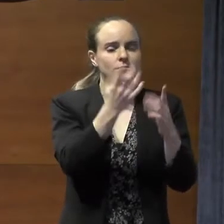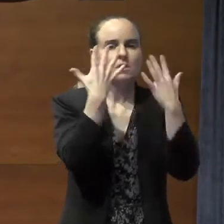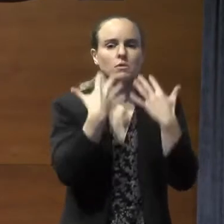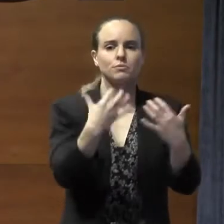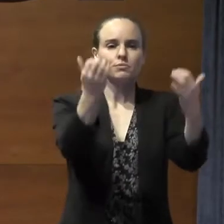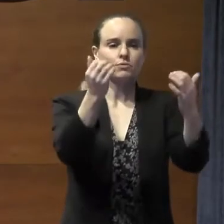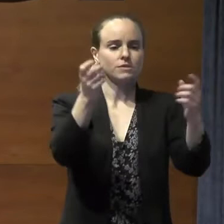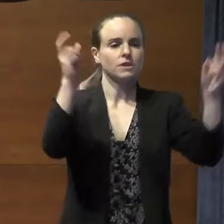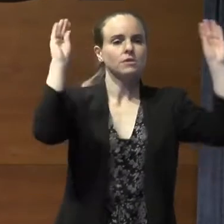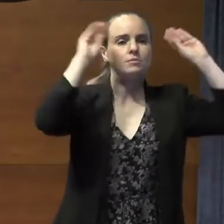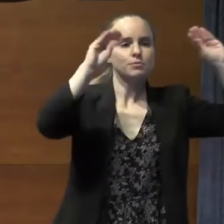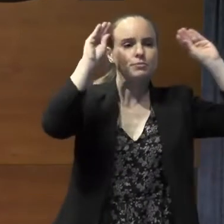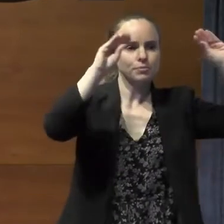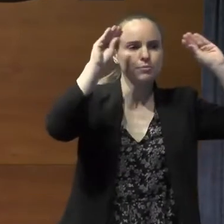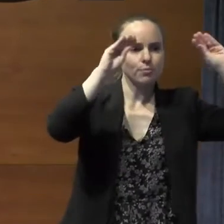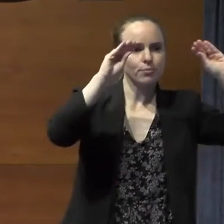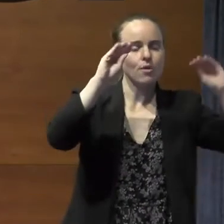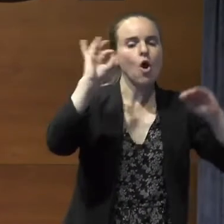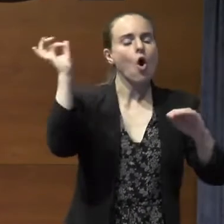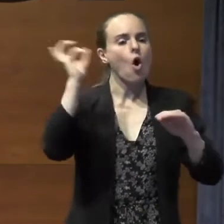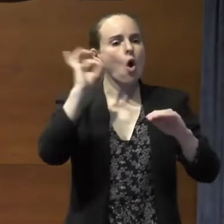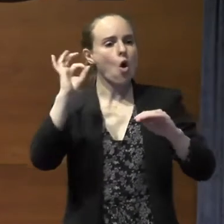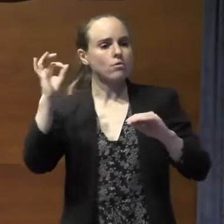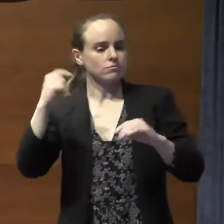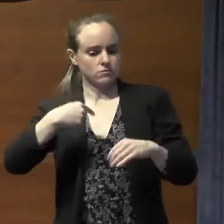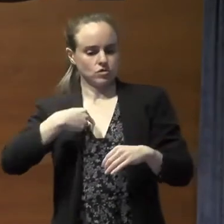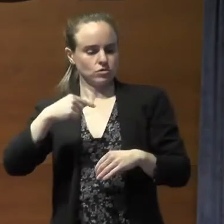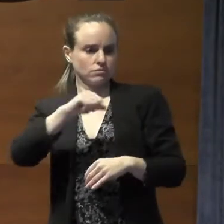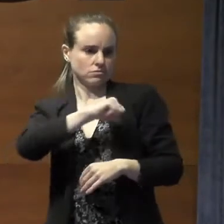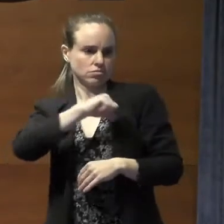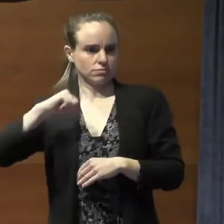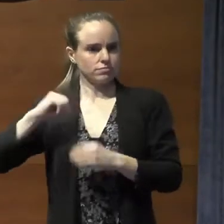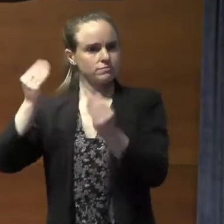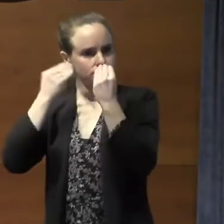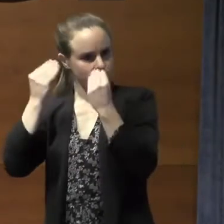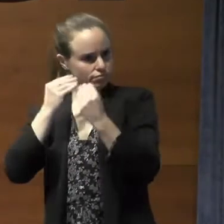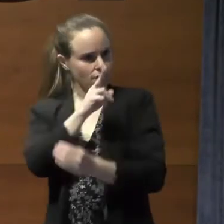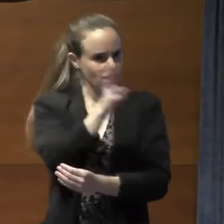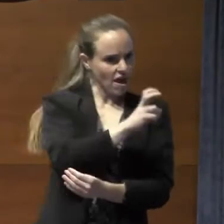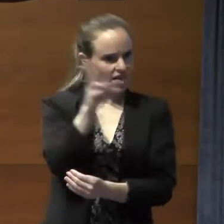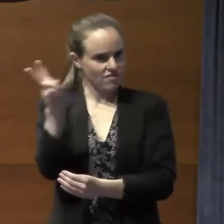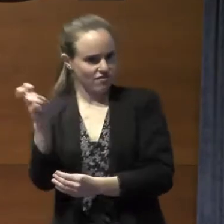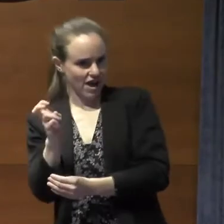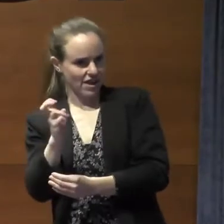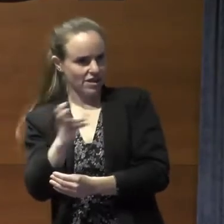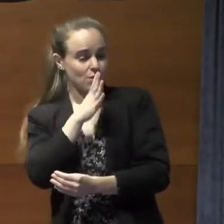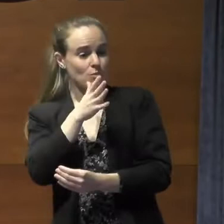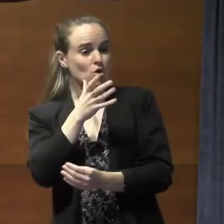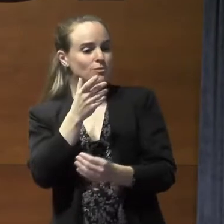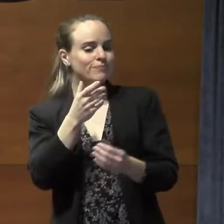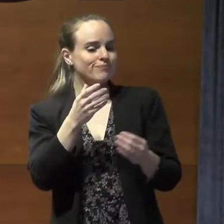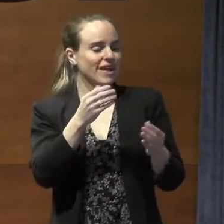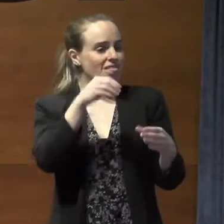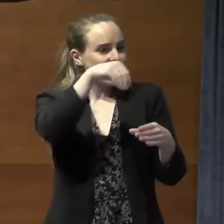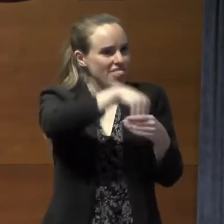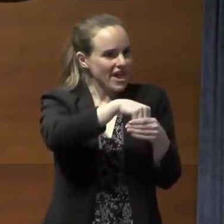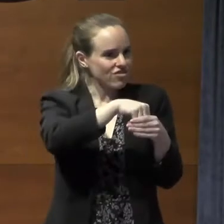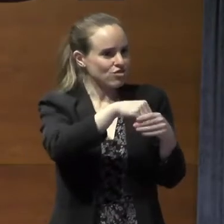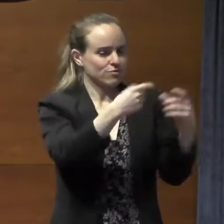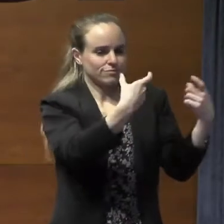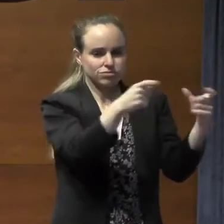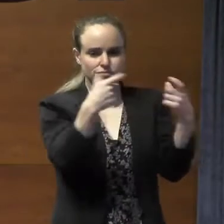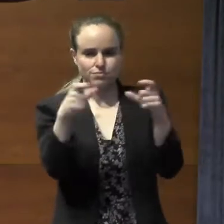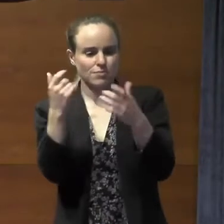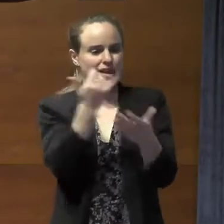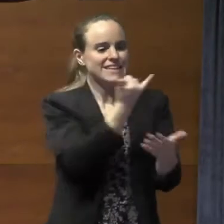usarse en la formación autodidacta. Los apartados son independientes para que resulten útiles